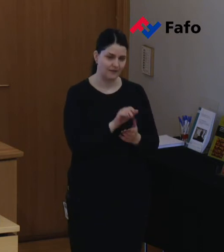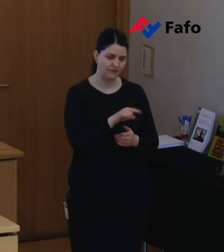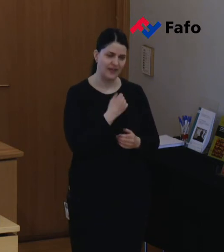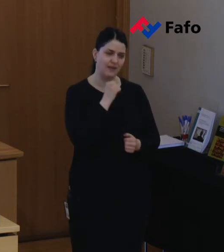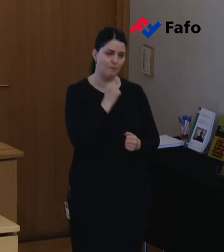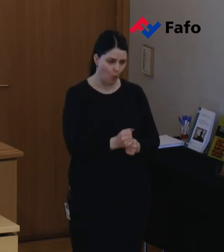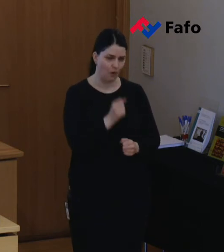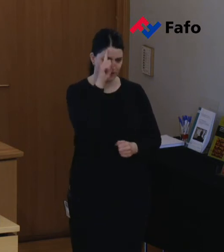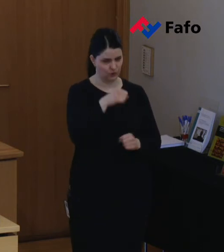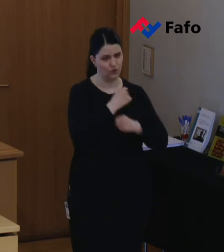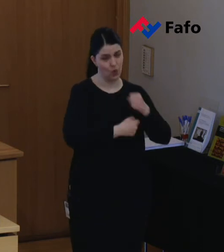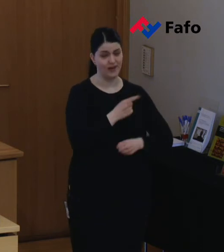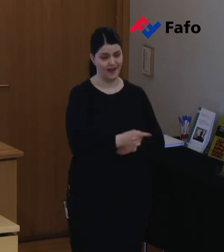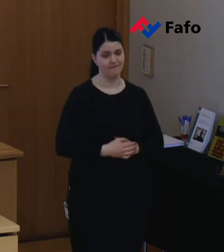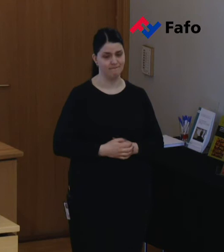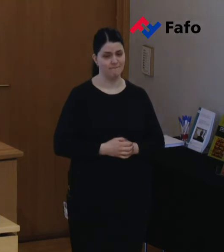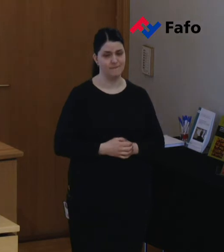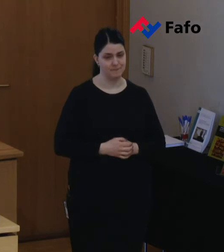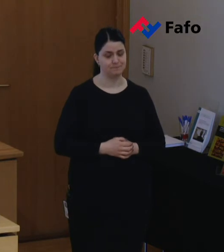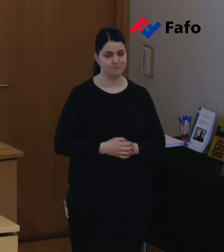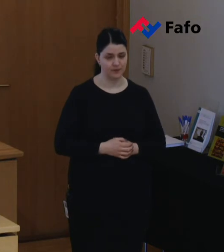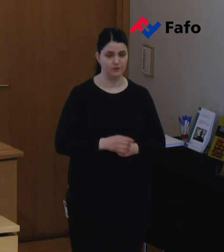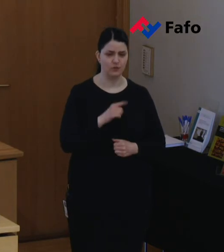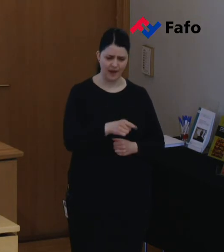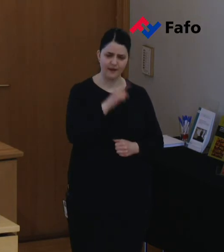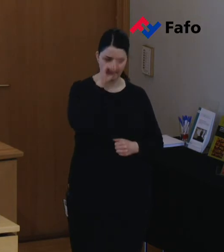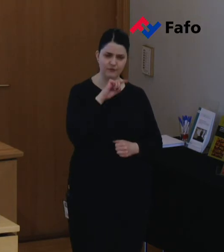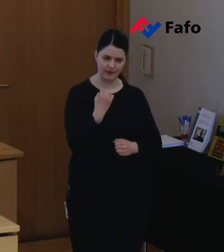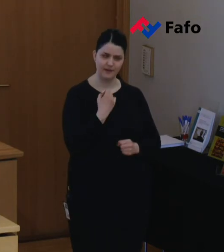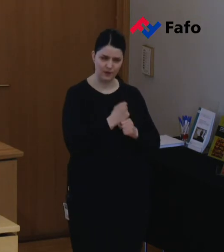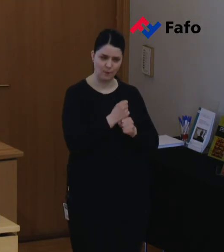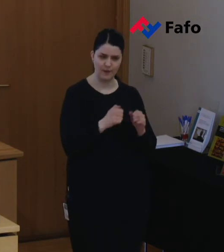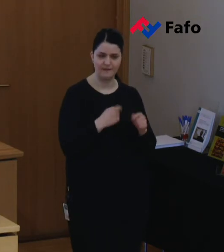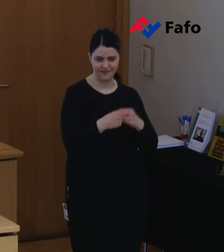gjøre. Så det kan vi veldig gjerne jobbe videre med.